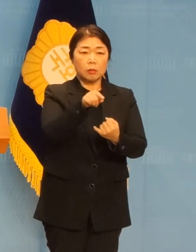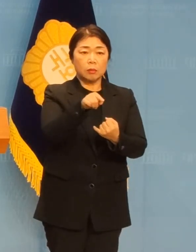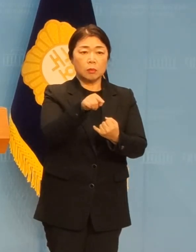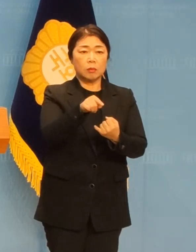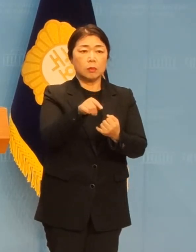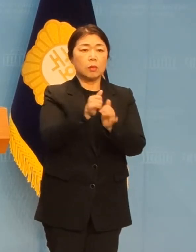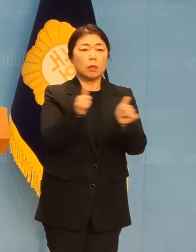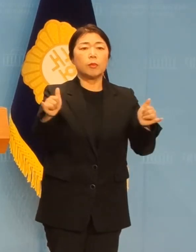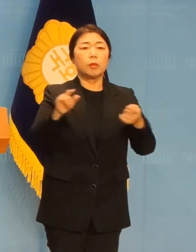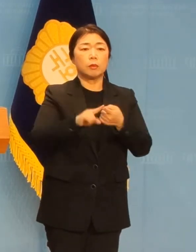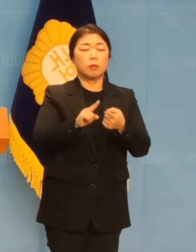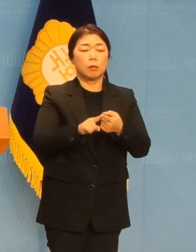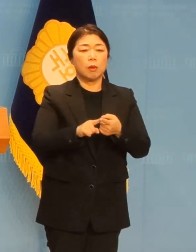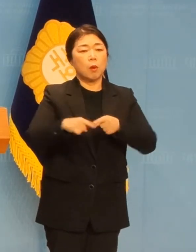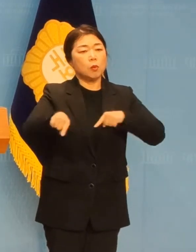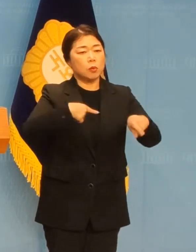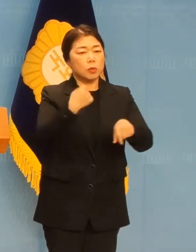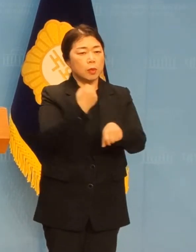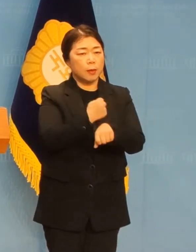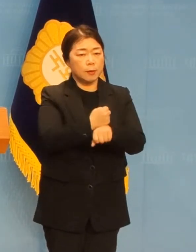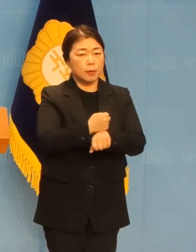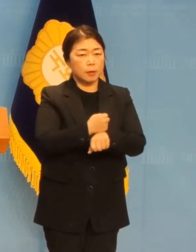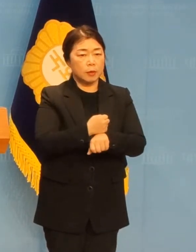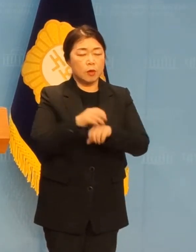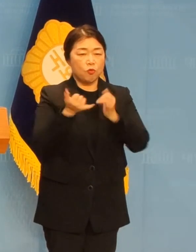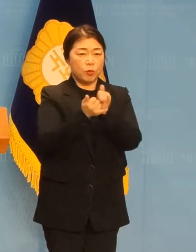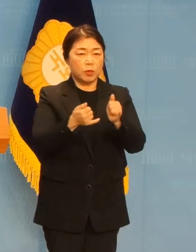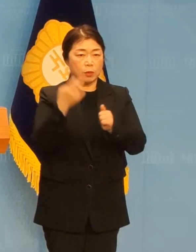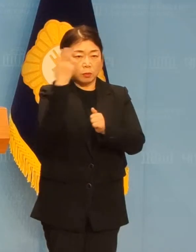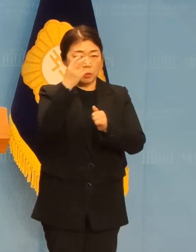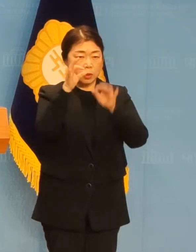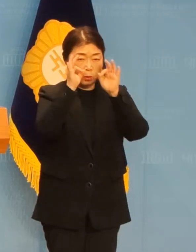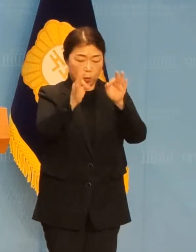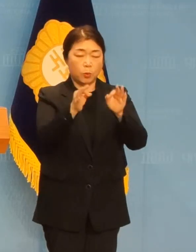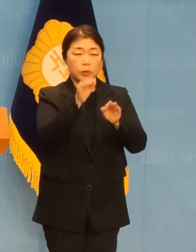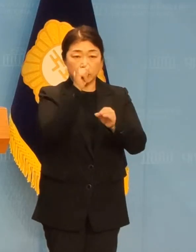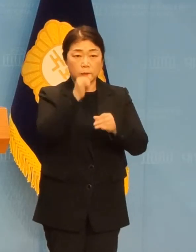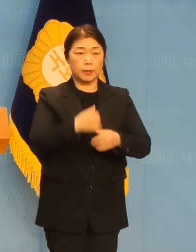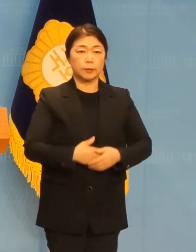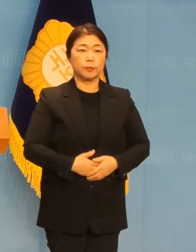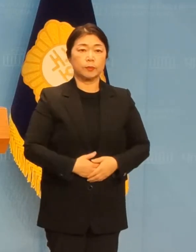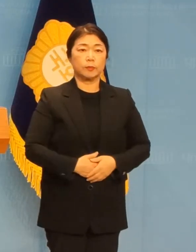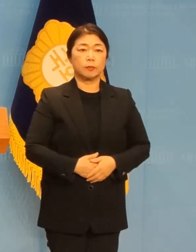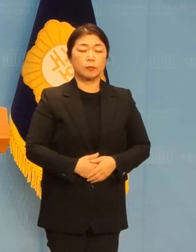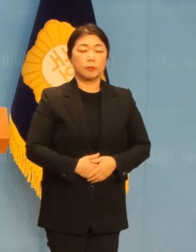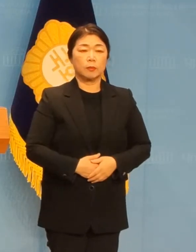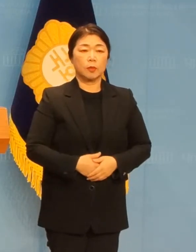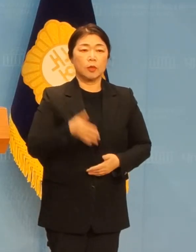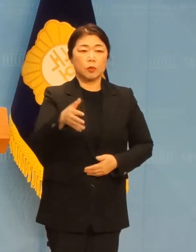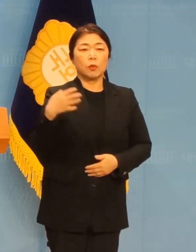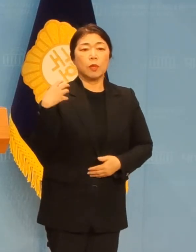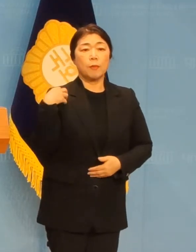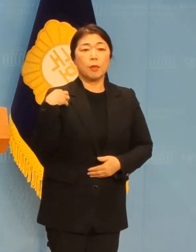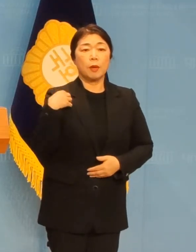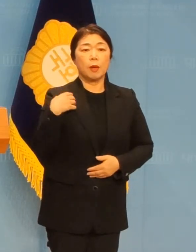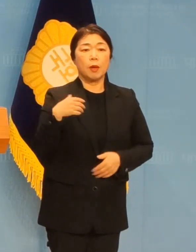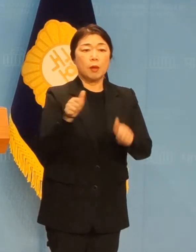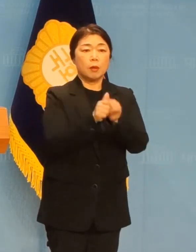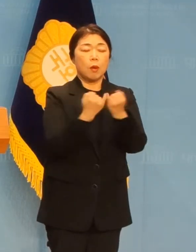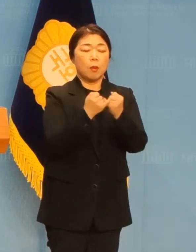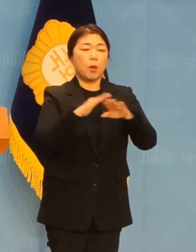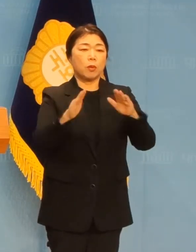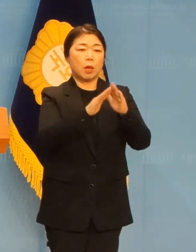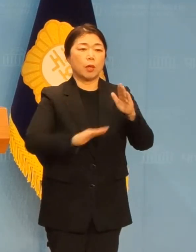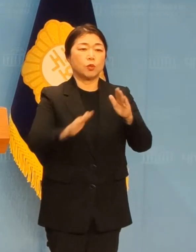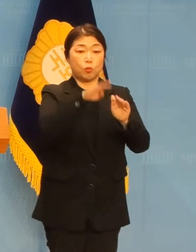가해자들에 대하여 어떻게 조치하는지 국민들이 똑똑히 지켜보고 계십니다. 주무부처인 성평등가족부와